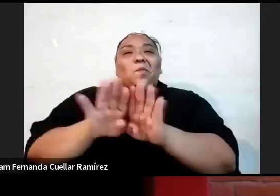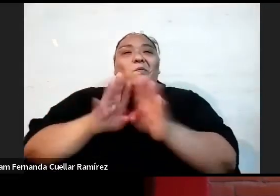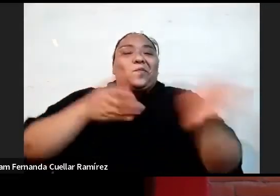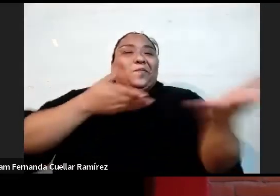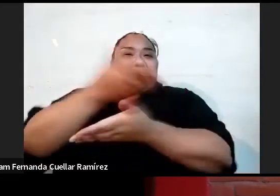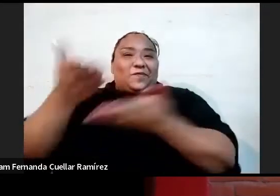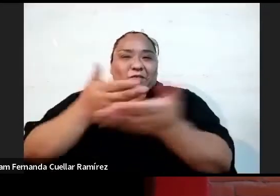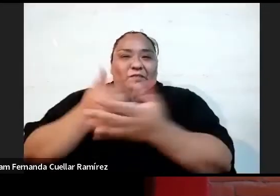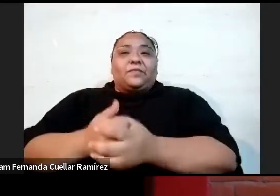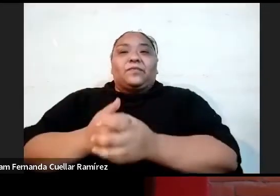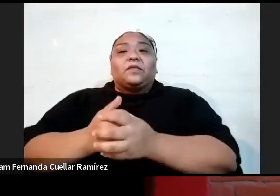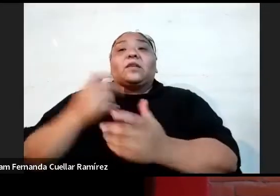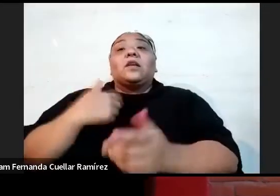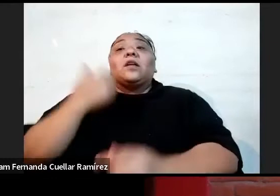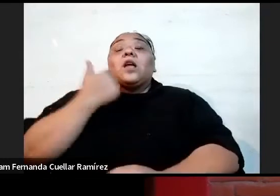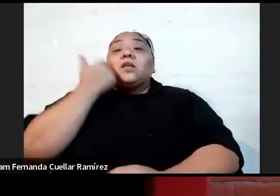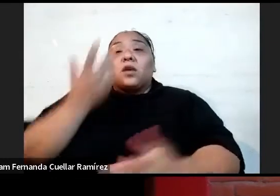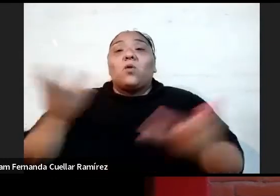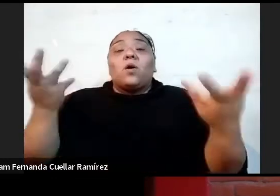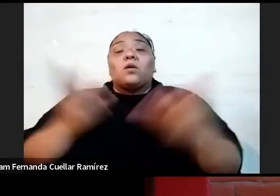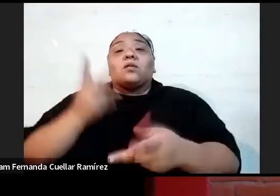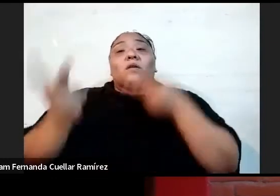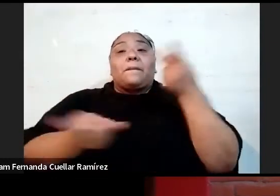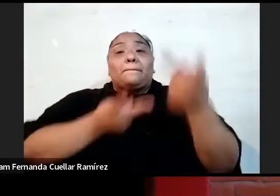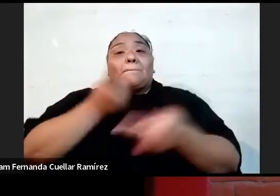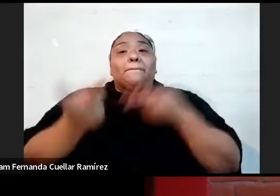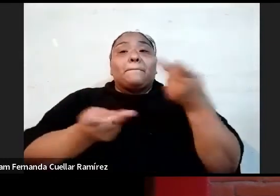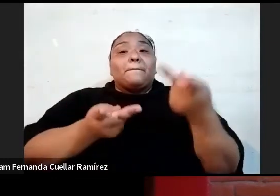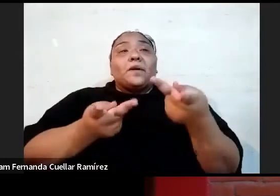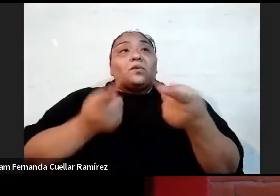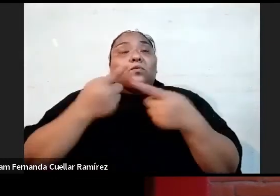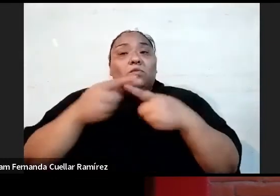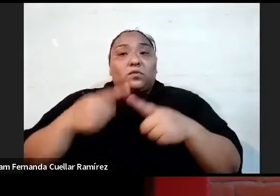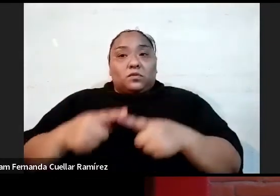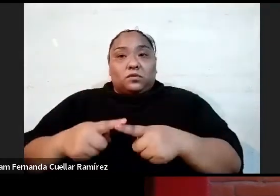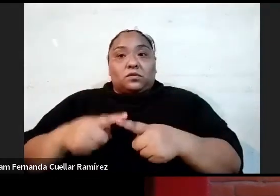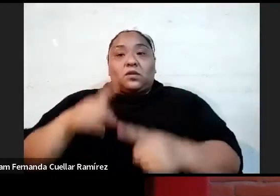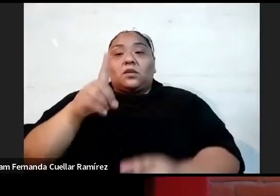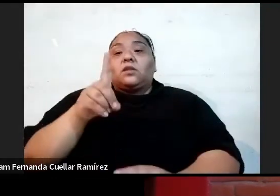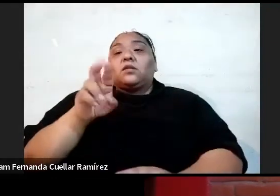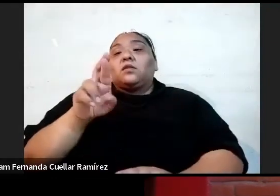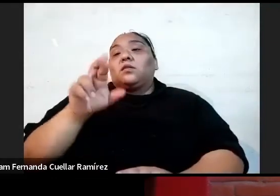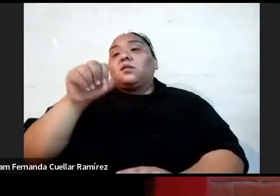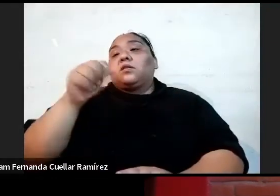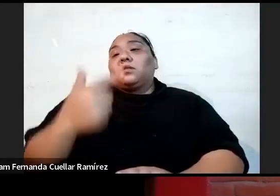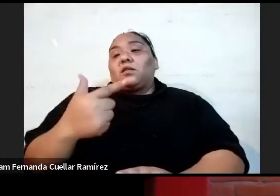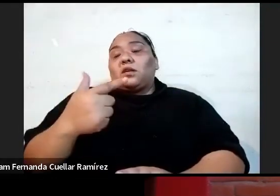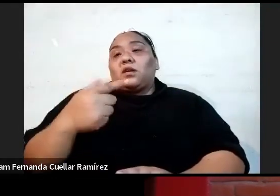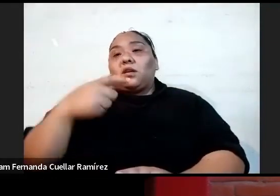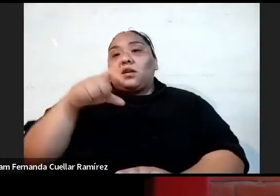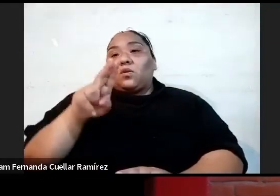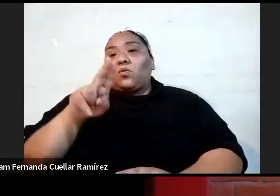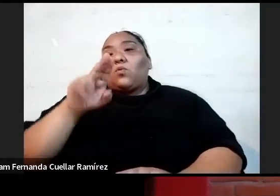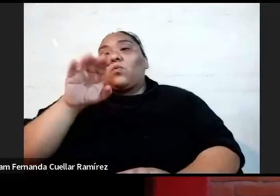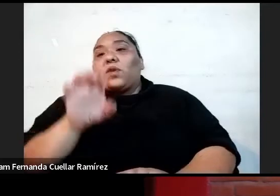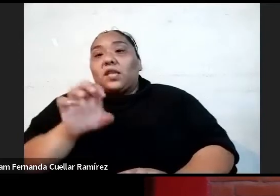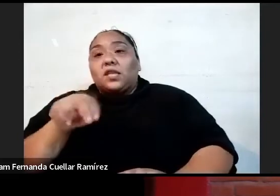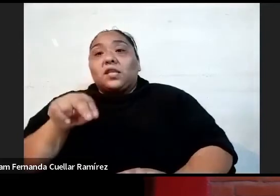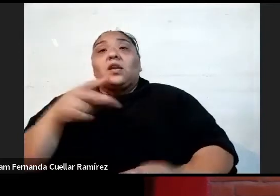hacerte varias preguntas justamente sobre drag queen, no binaria,